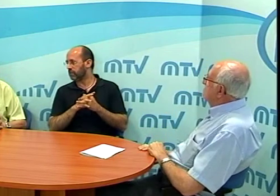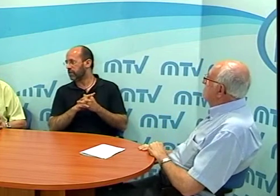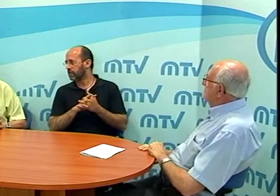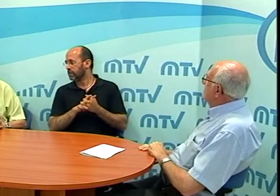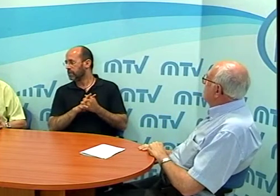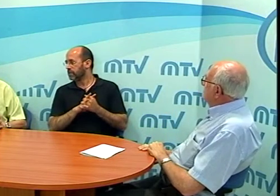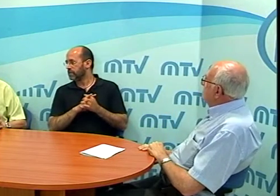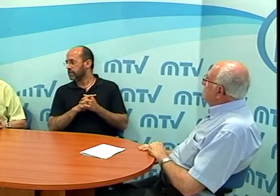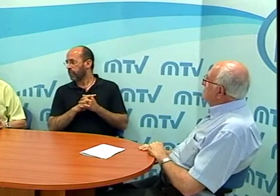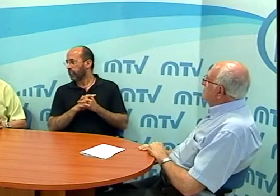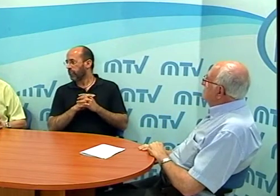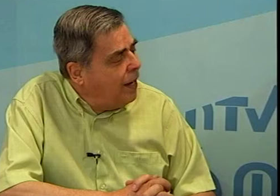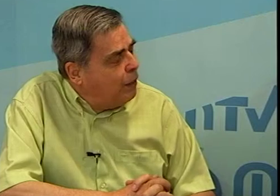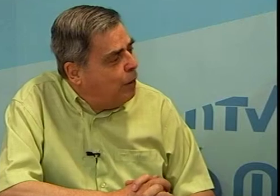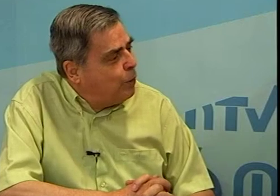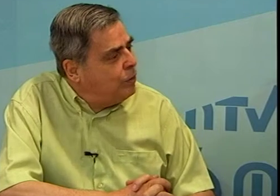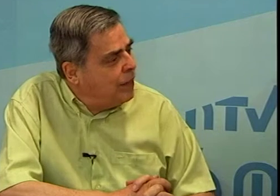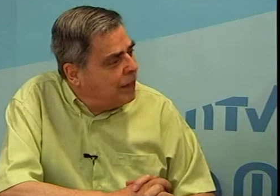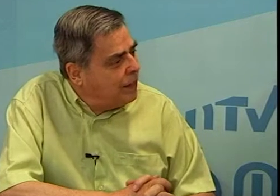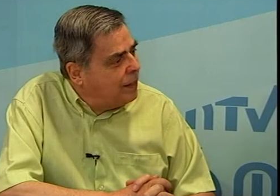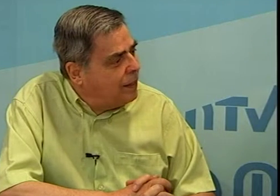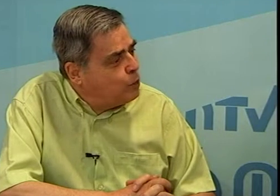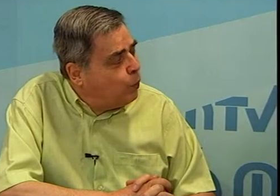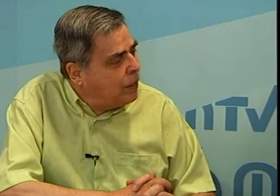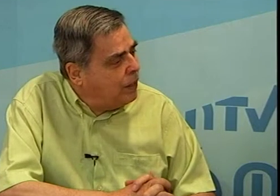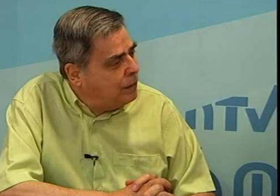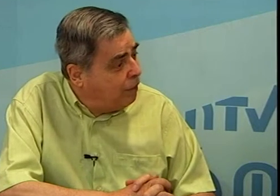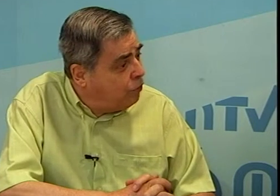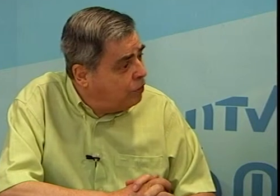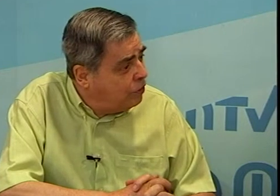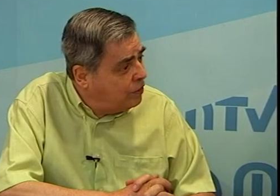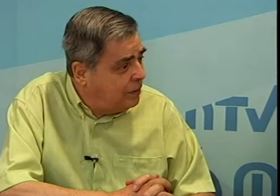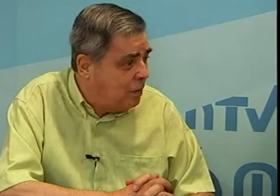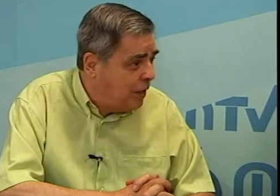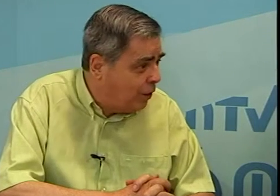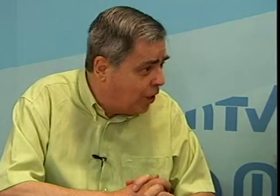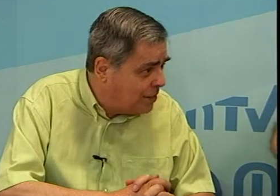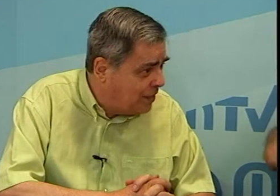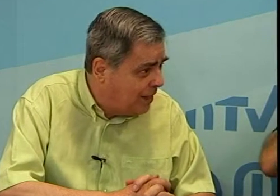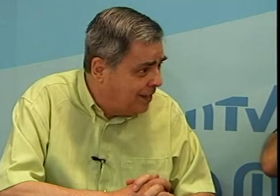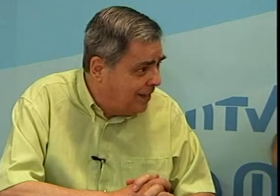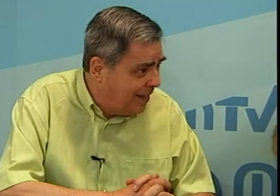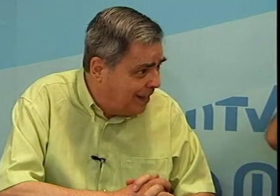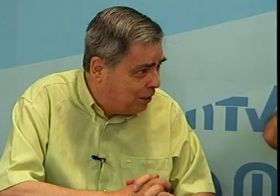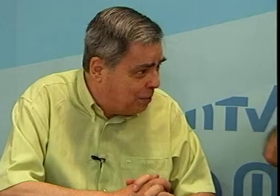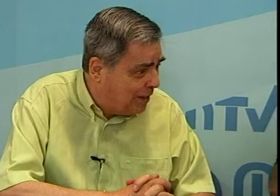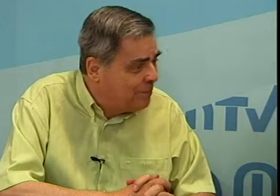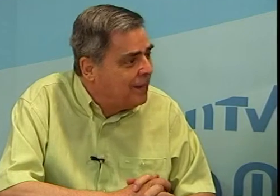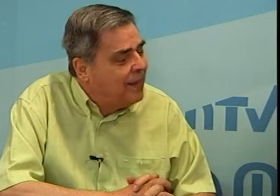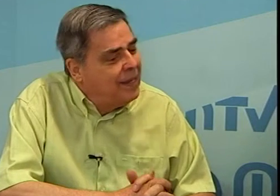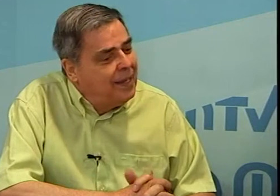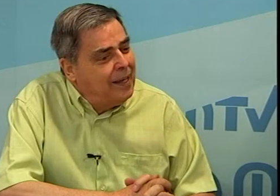hora de vivir. Ángel, una pregunta que surge del fondo de mi ignorancia en el